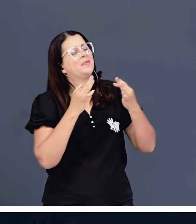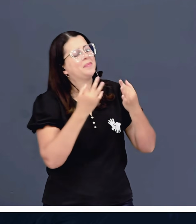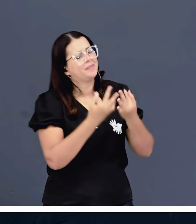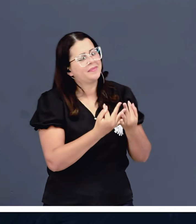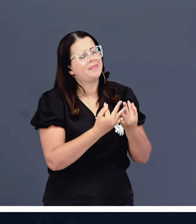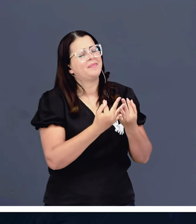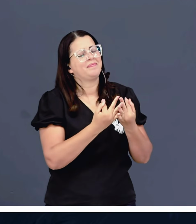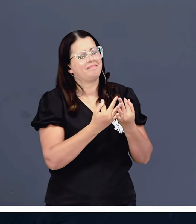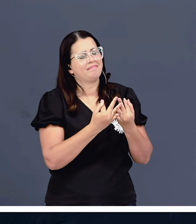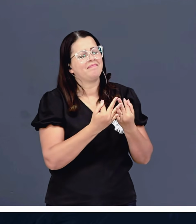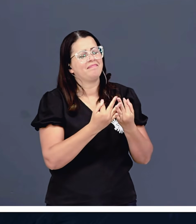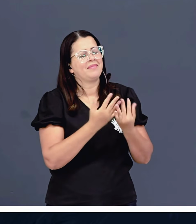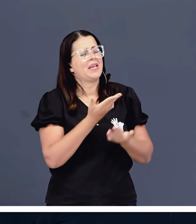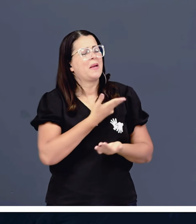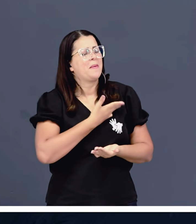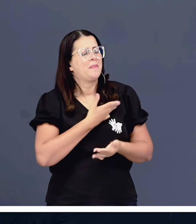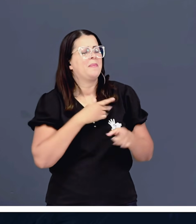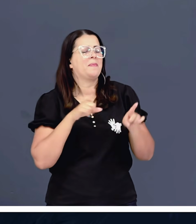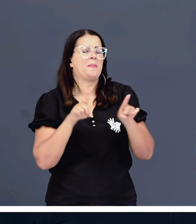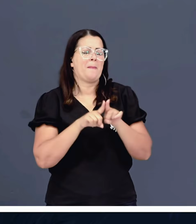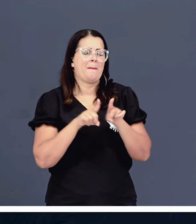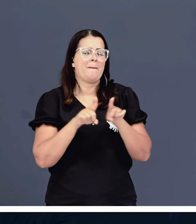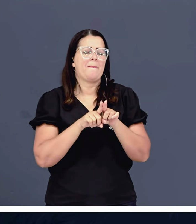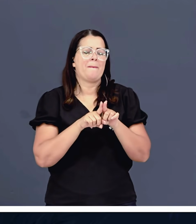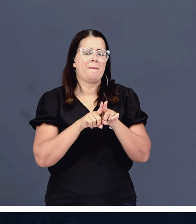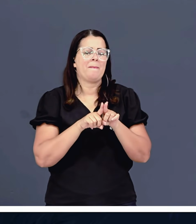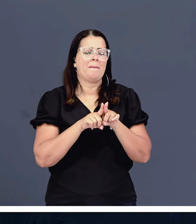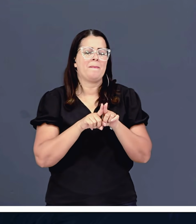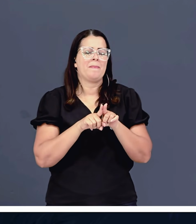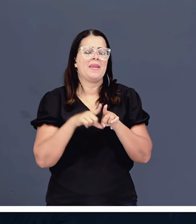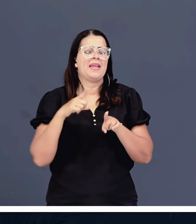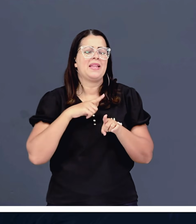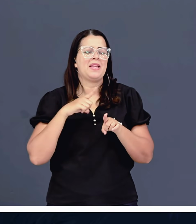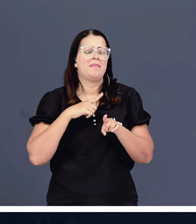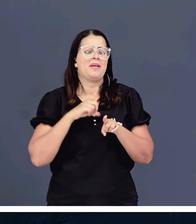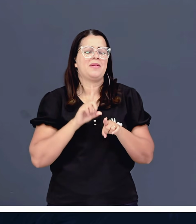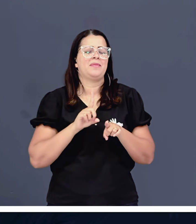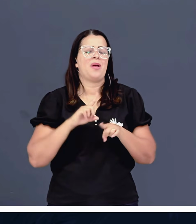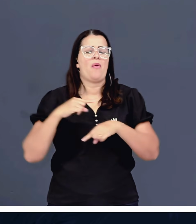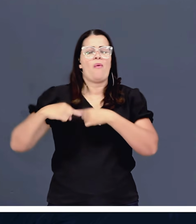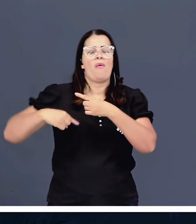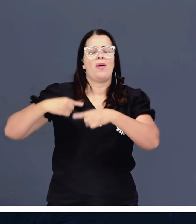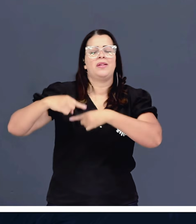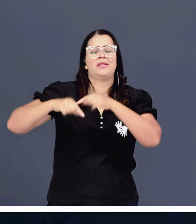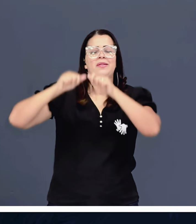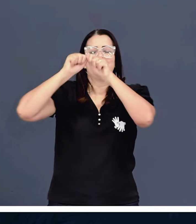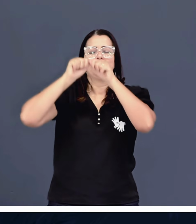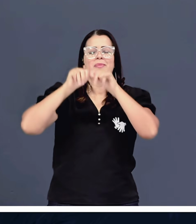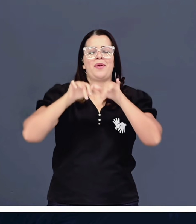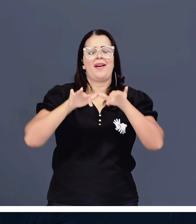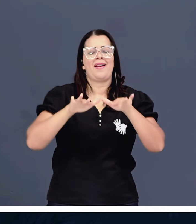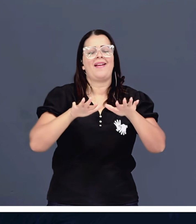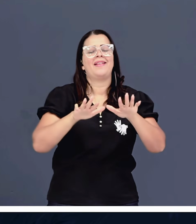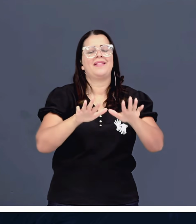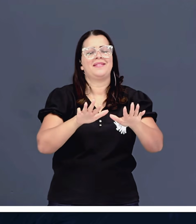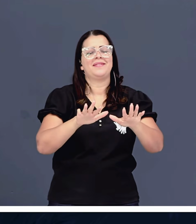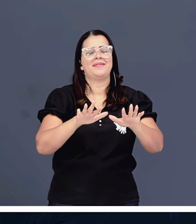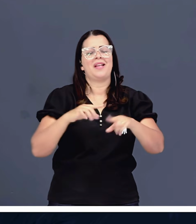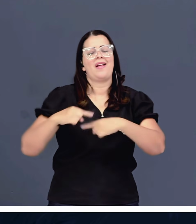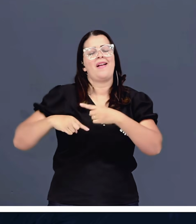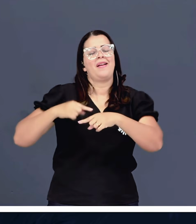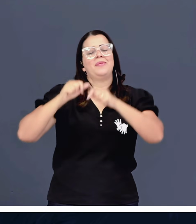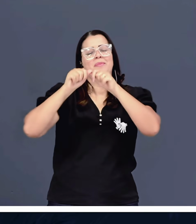sua família, para os seus amigos, e também para ser uma bênção na sua geração, e ele será uma bênção na